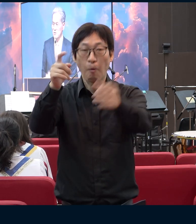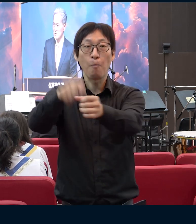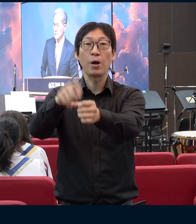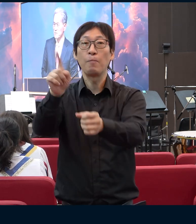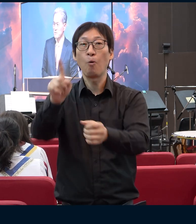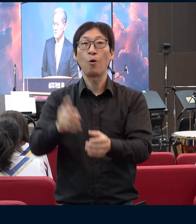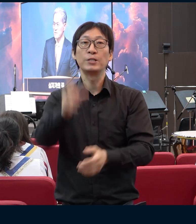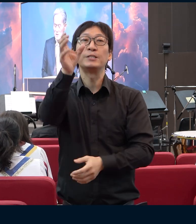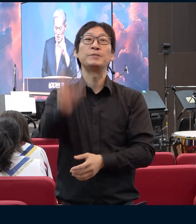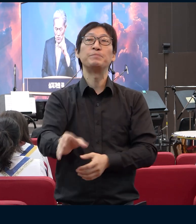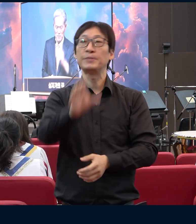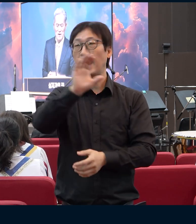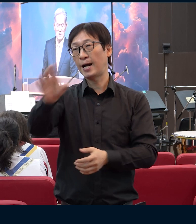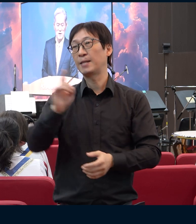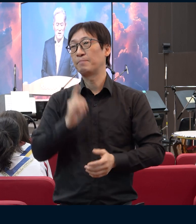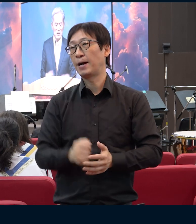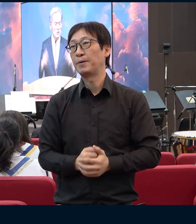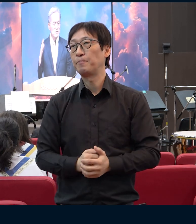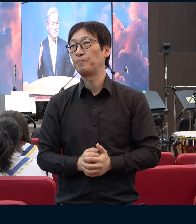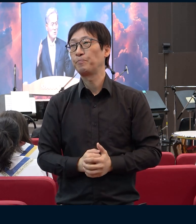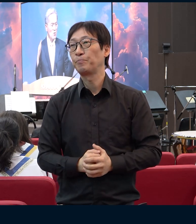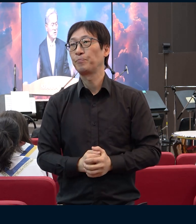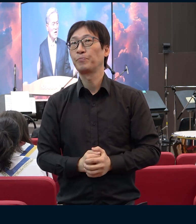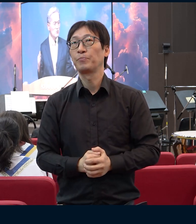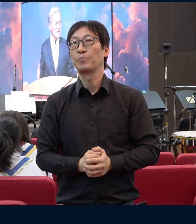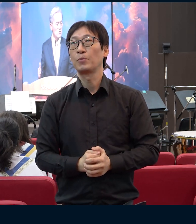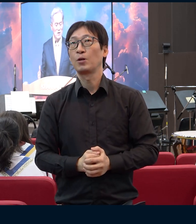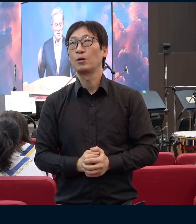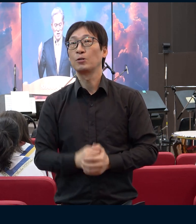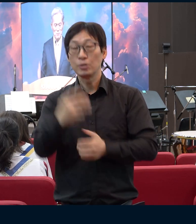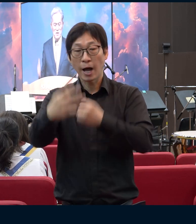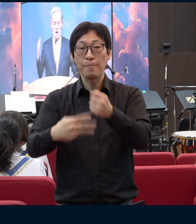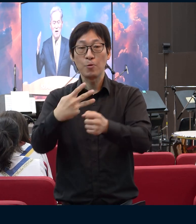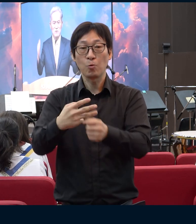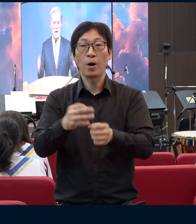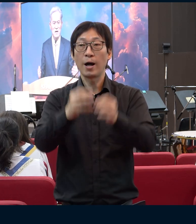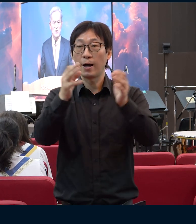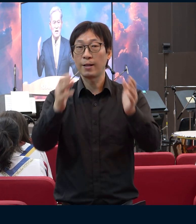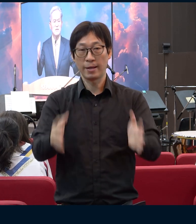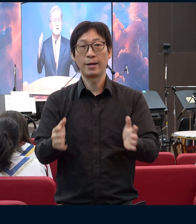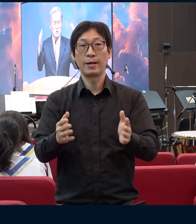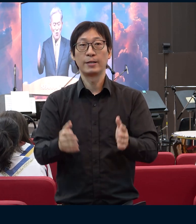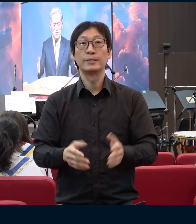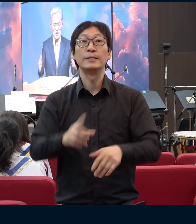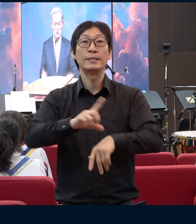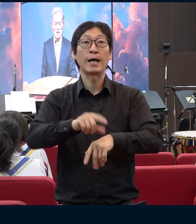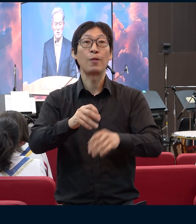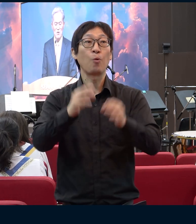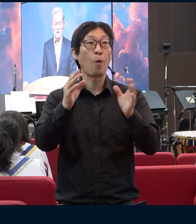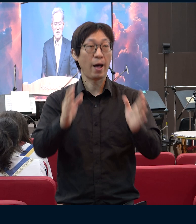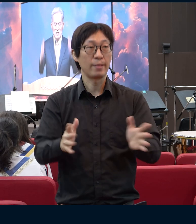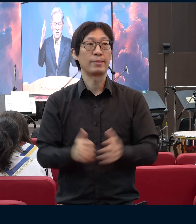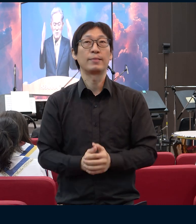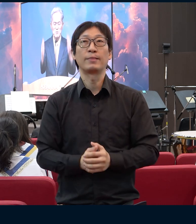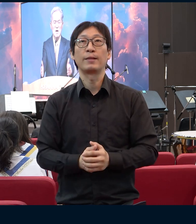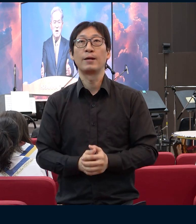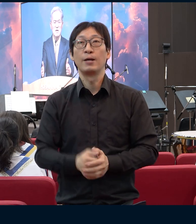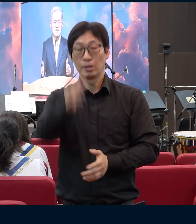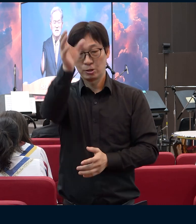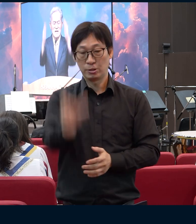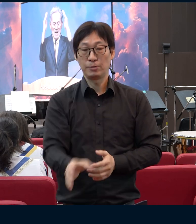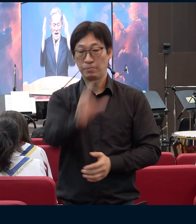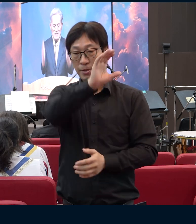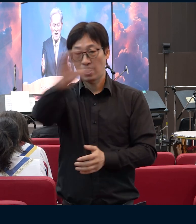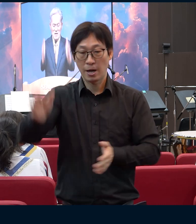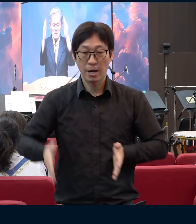길이었다 하는 것이죠. 자, 그런데 그런 그 공생애 중에서, 십자가를 향해서 가는 그 공생애 중에서 그